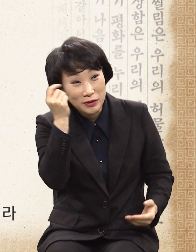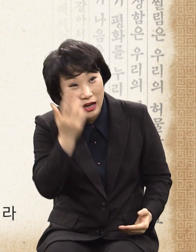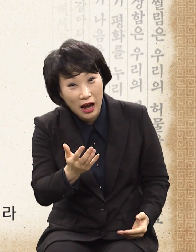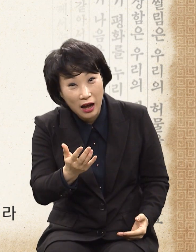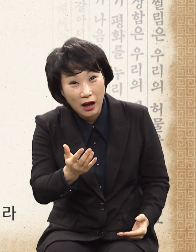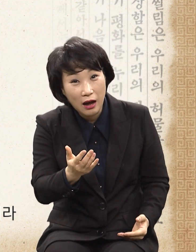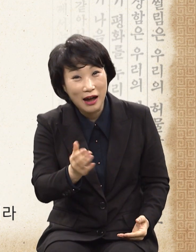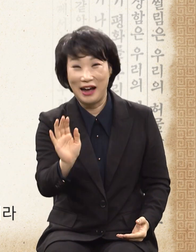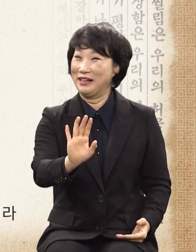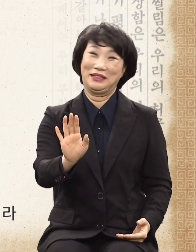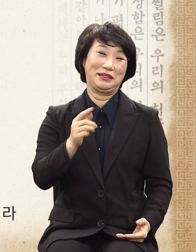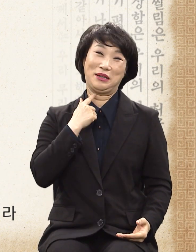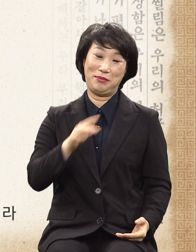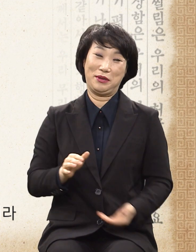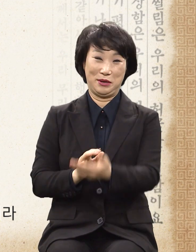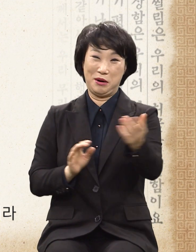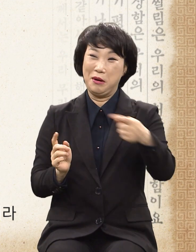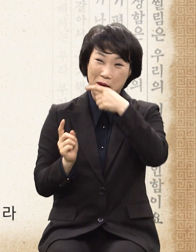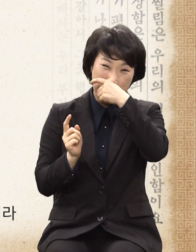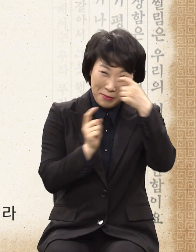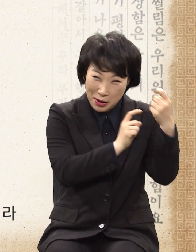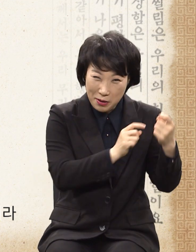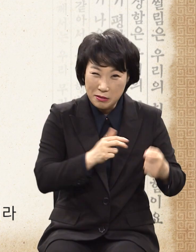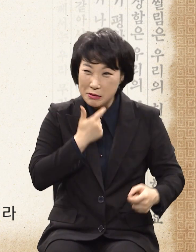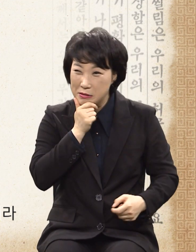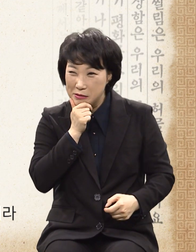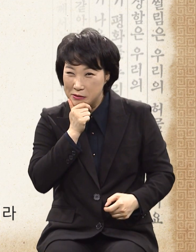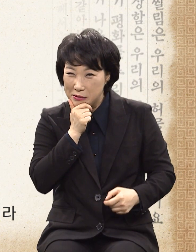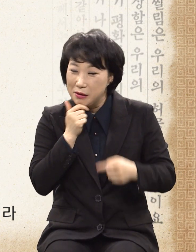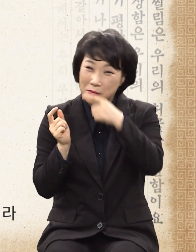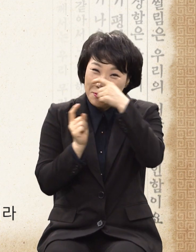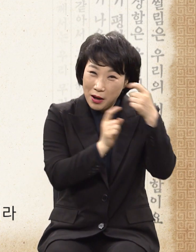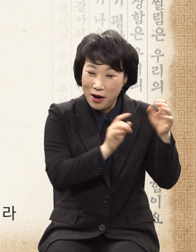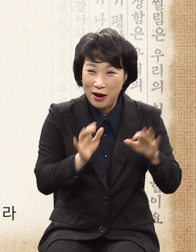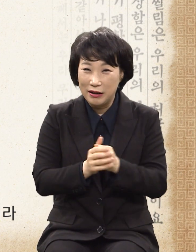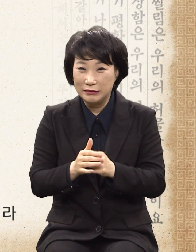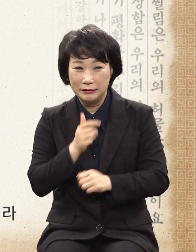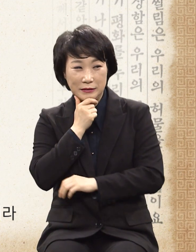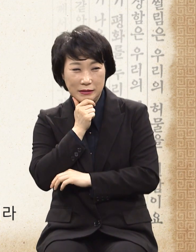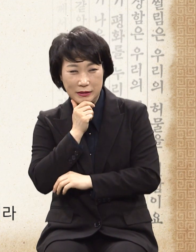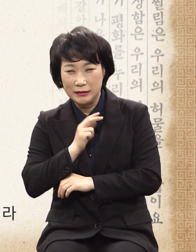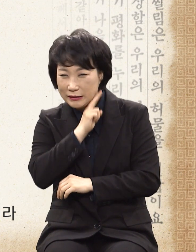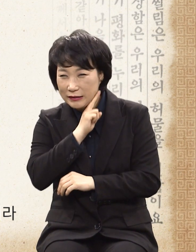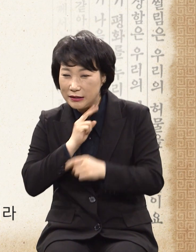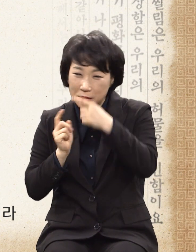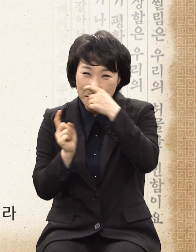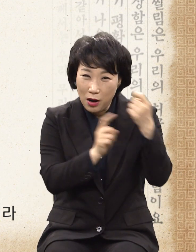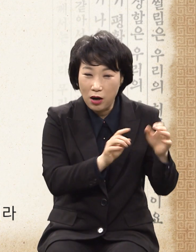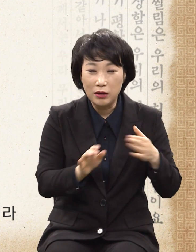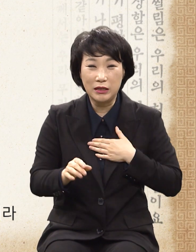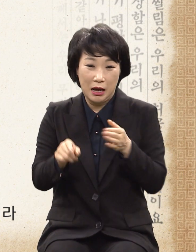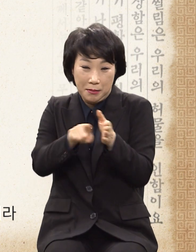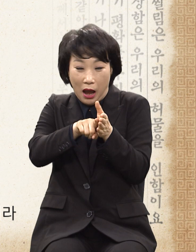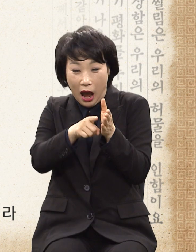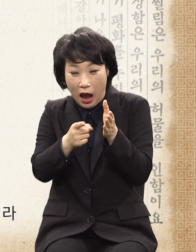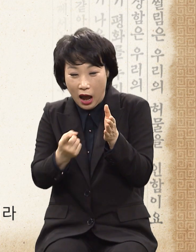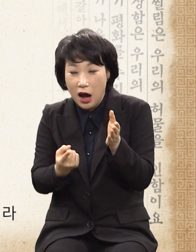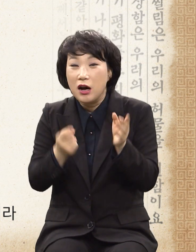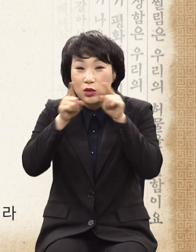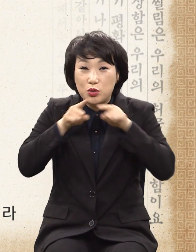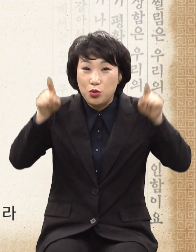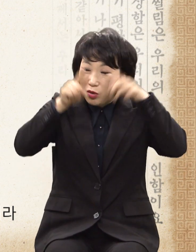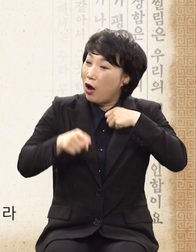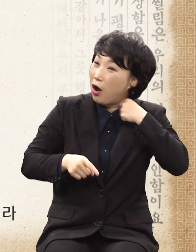여러분들을 미혹하고 유혹하고 의혹하고 믿음에서 끌어내서 지옥 보내기